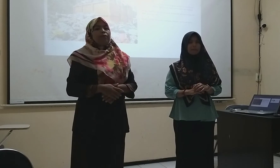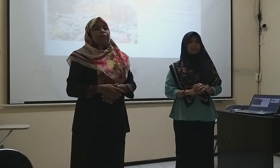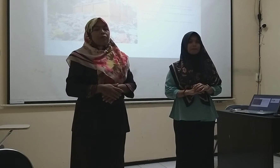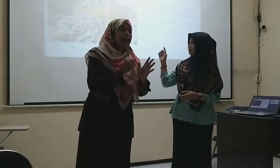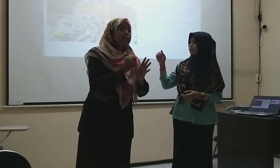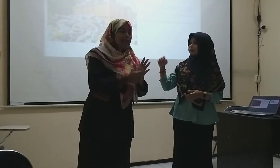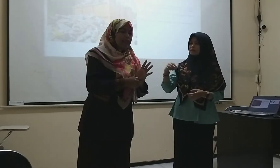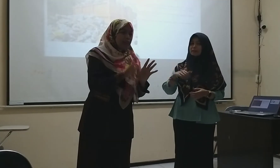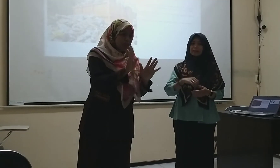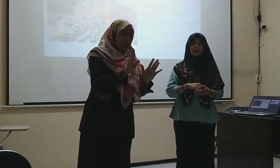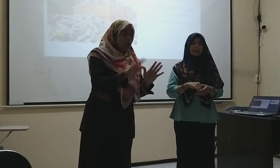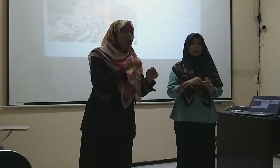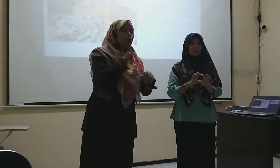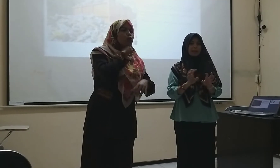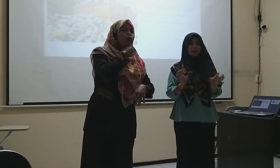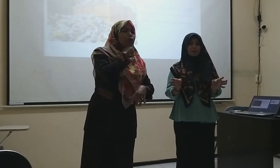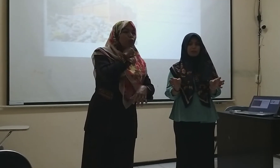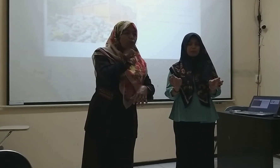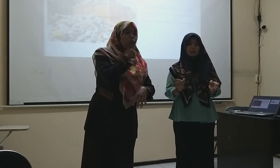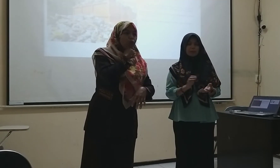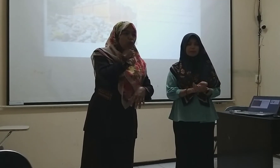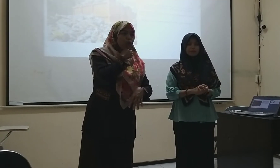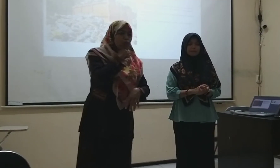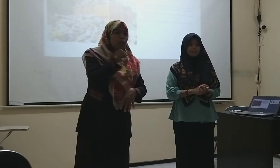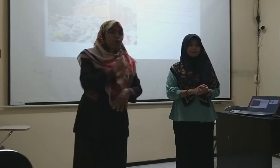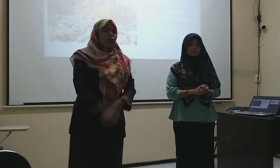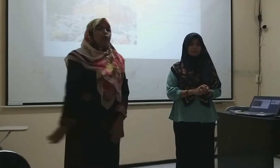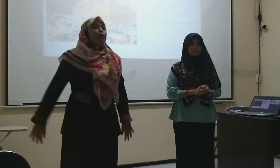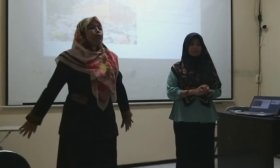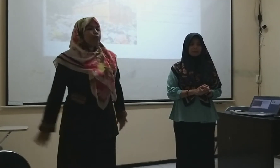Iya. Nanti kita pisahkan dulu pertama.